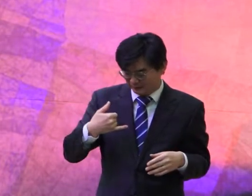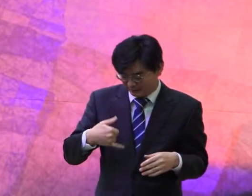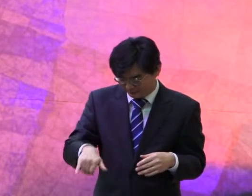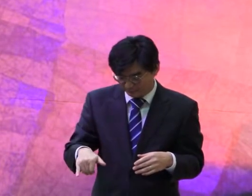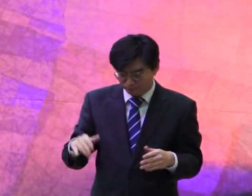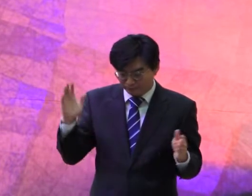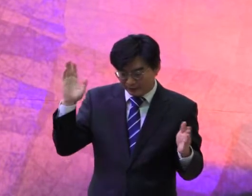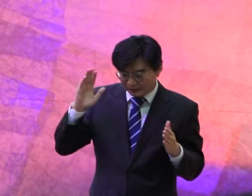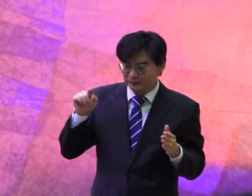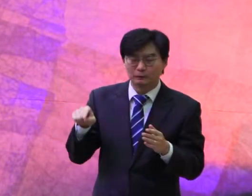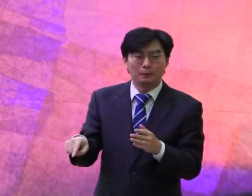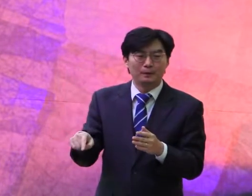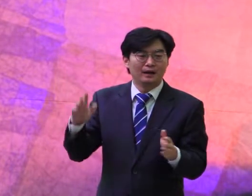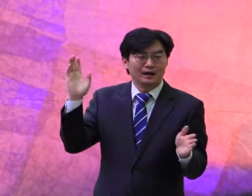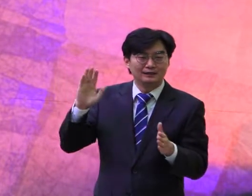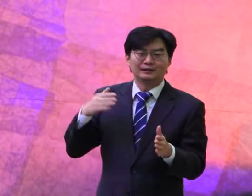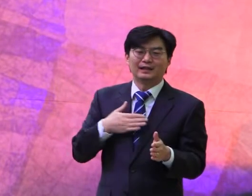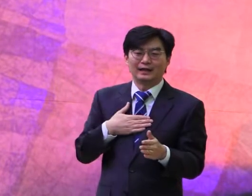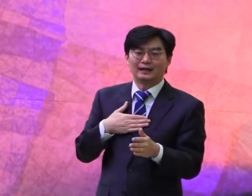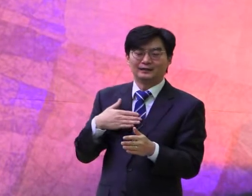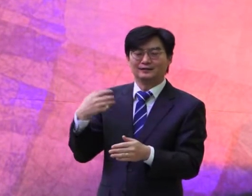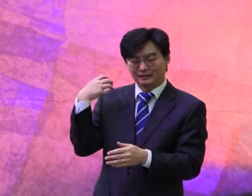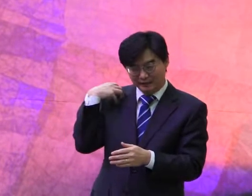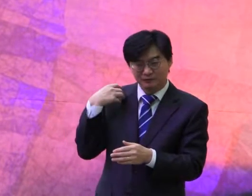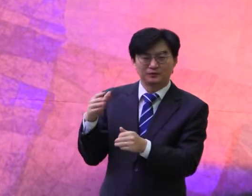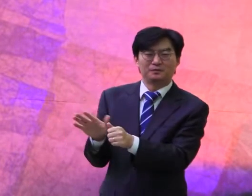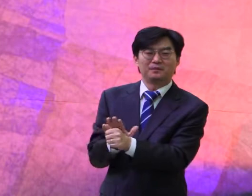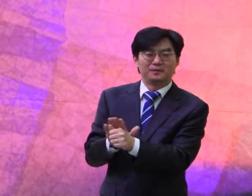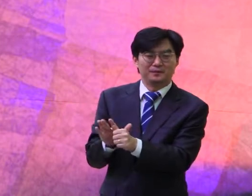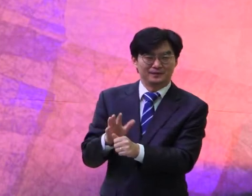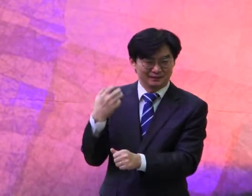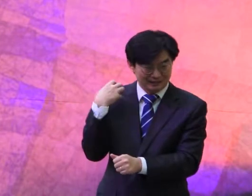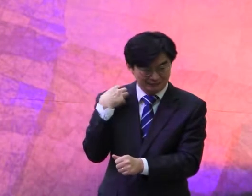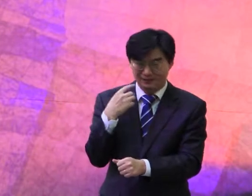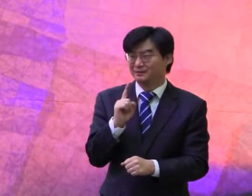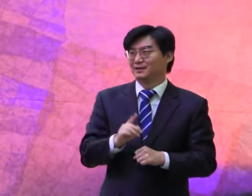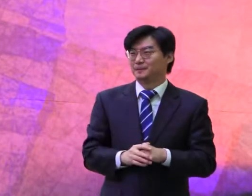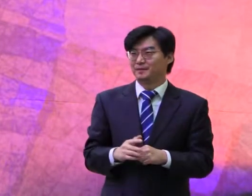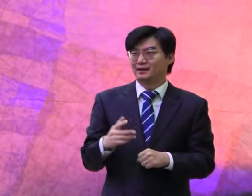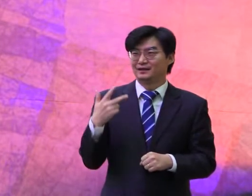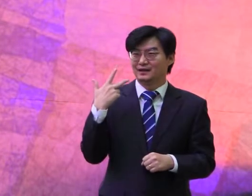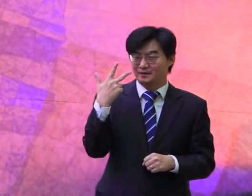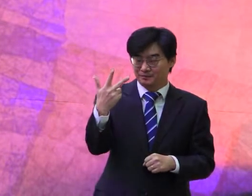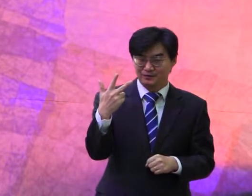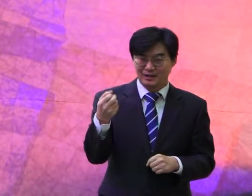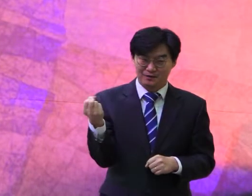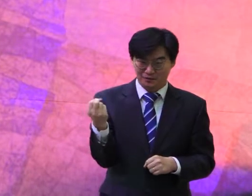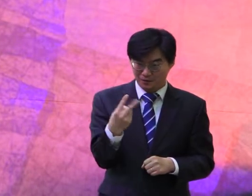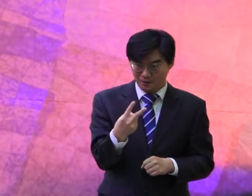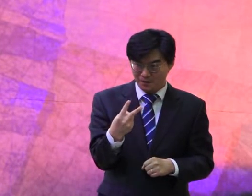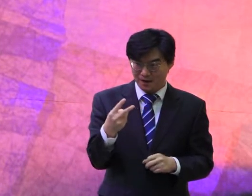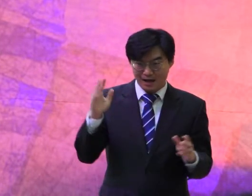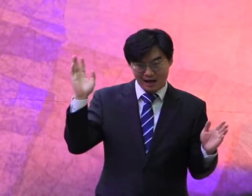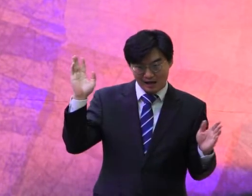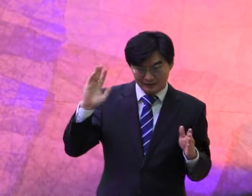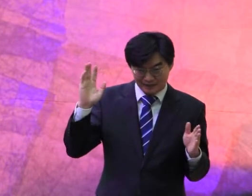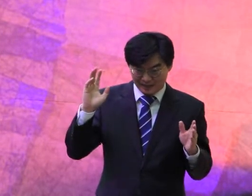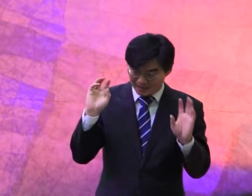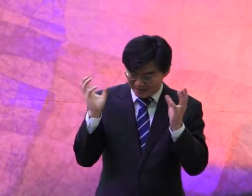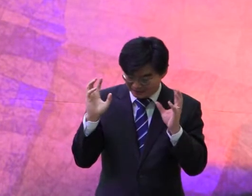돼서 계속 기도하겠다 하시는 분 계속 기도해 주시고요. 다음 주일에 여러분 한 아이를 또 여러분이 받으시면